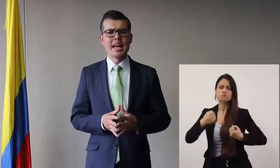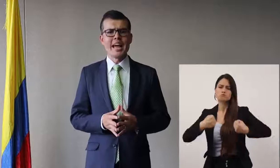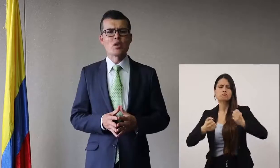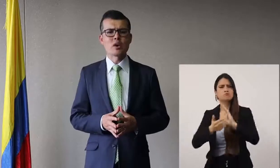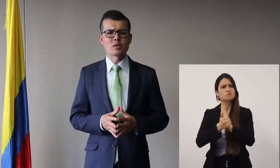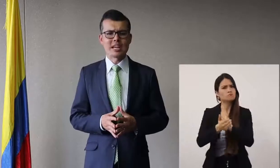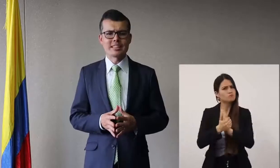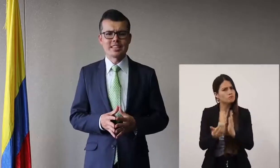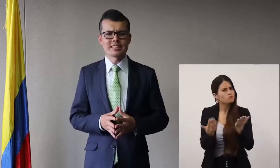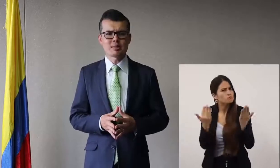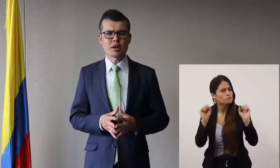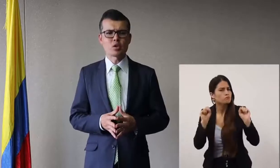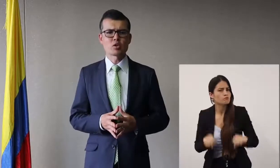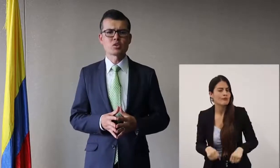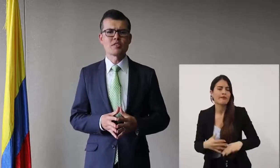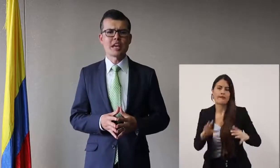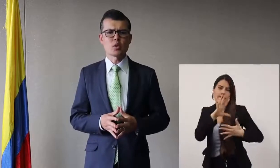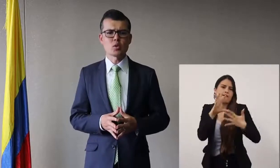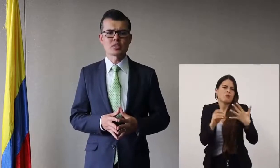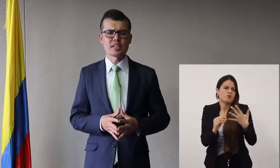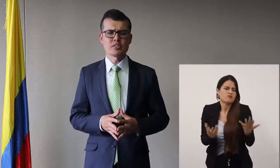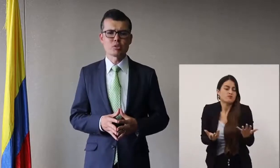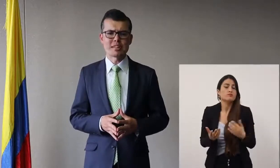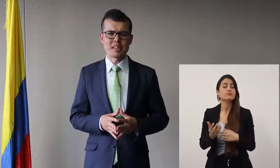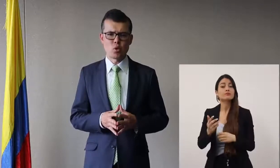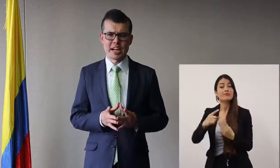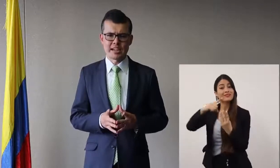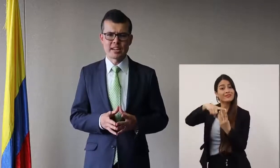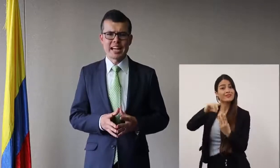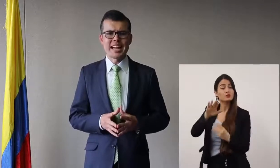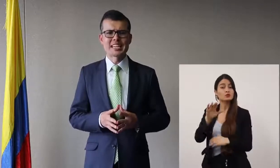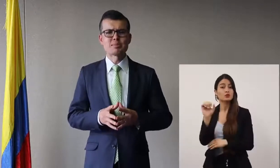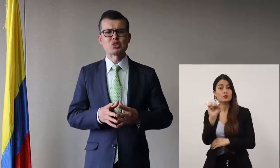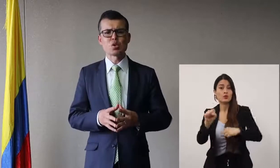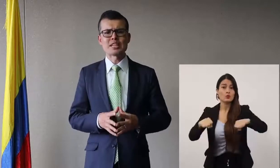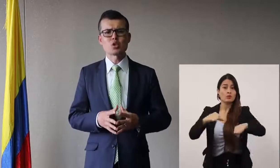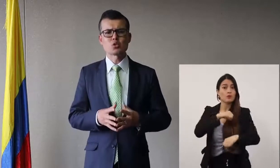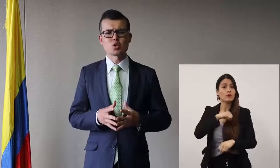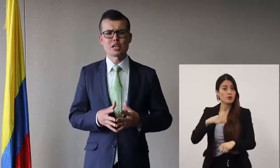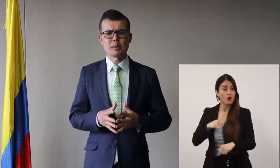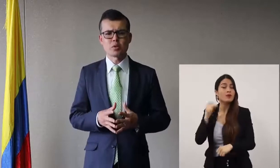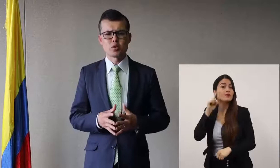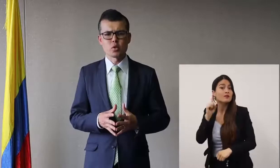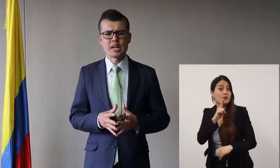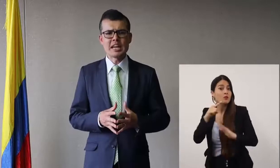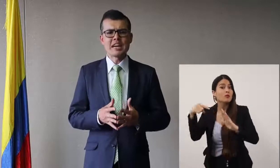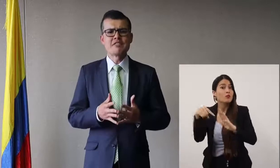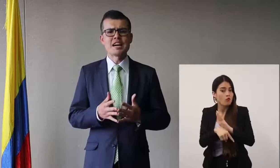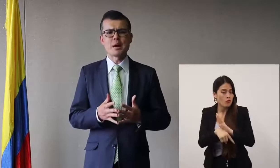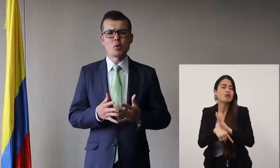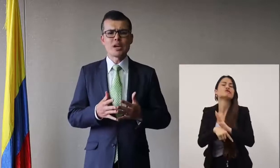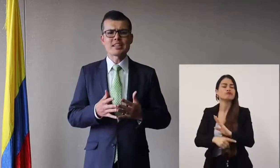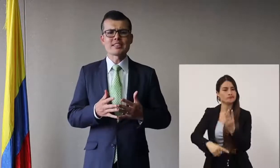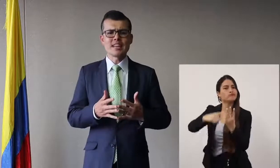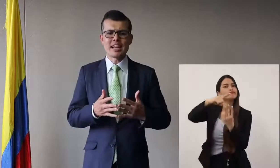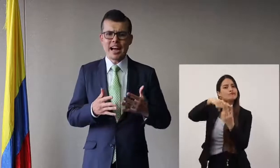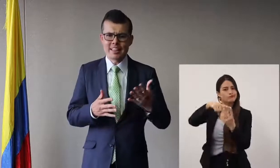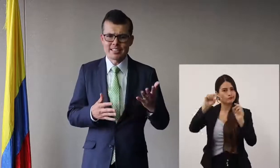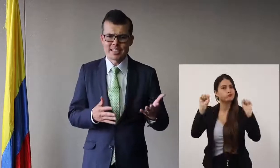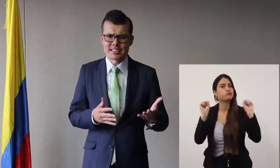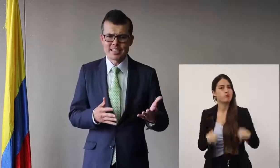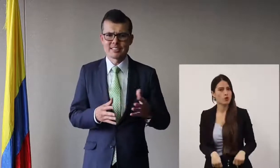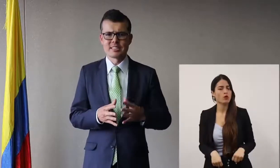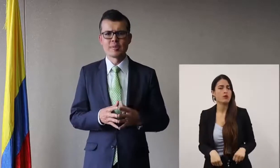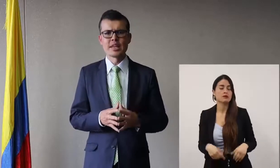conclusión, en cuanto a las licencias para conducir vehículos de servicio particular, las personas con sordera profunda van a poder acceder